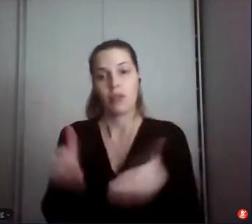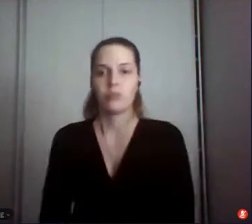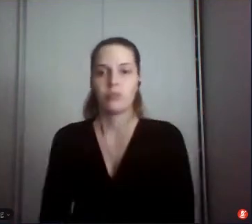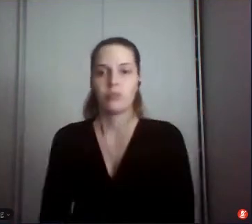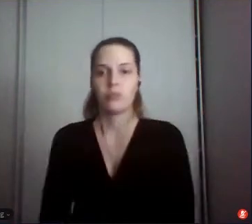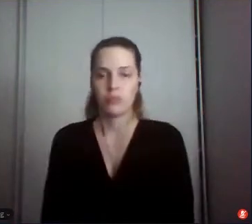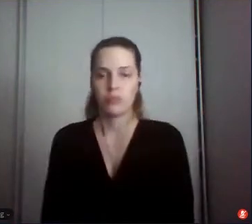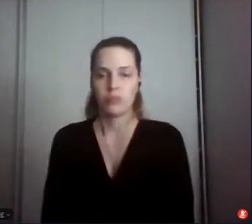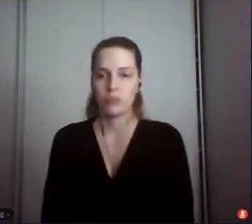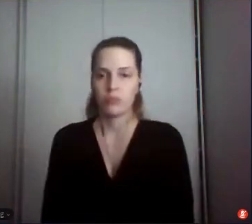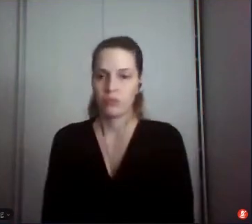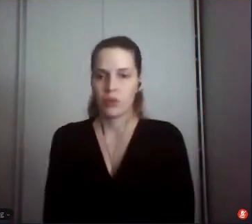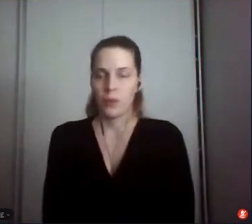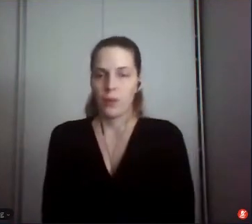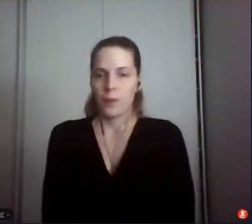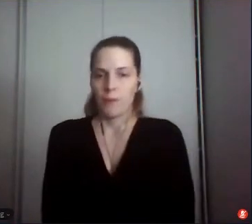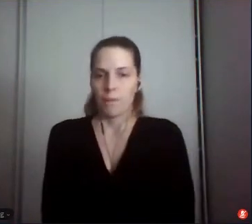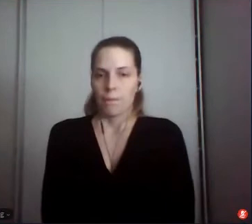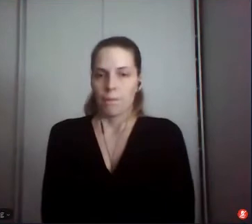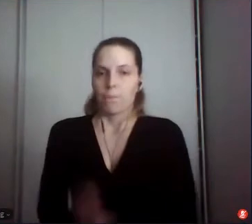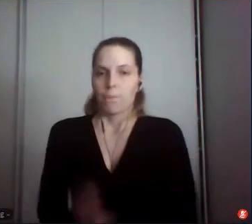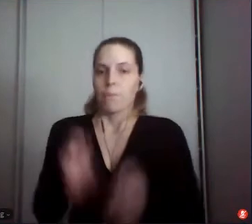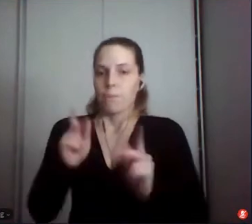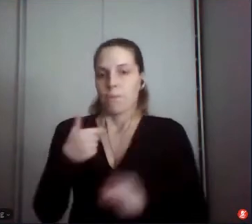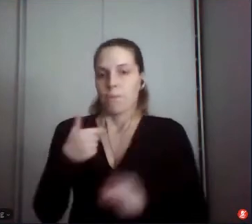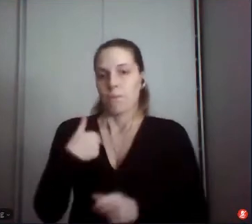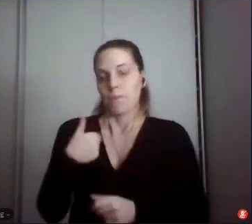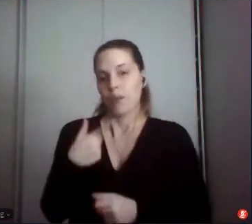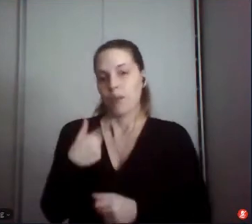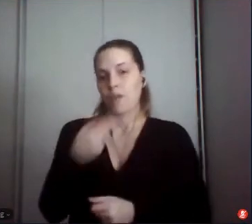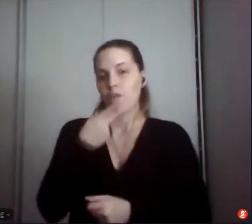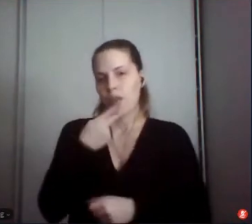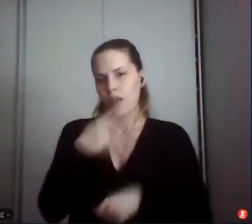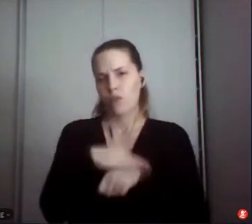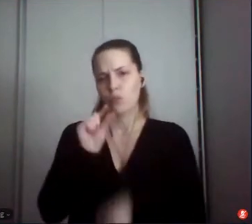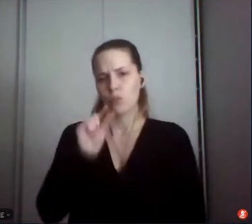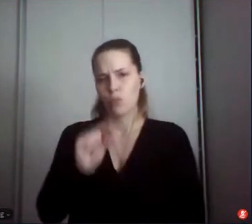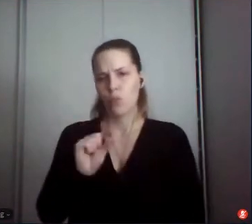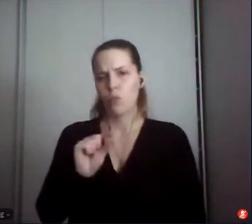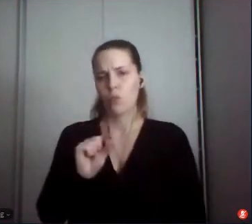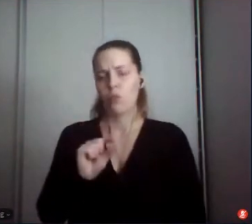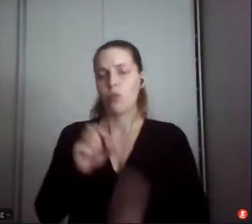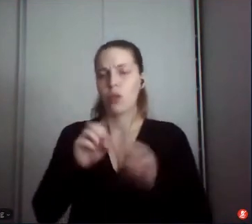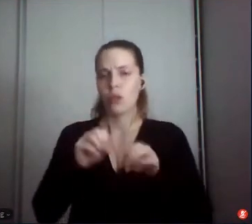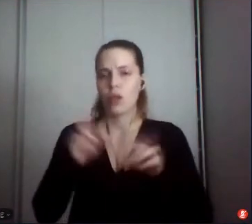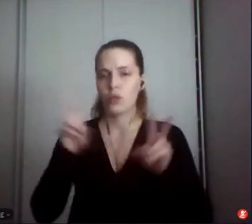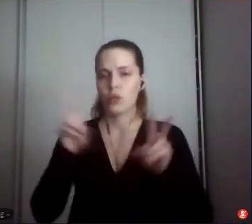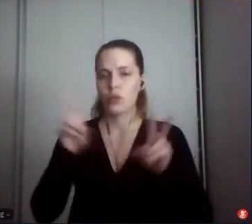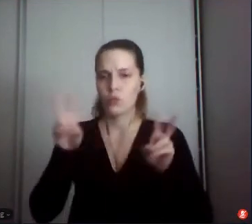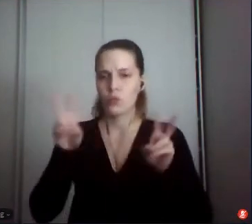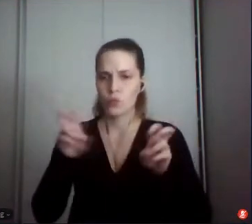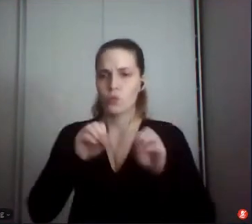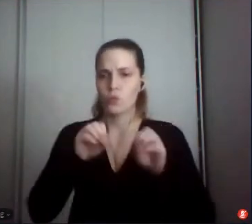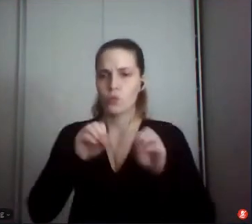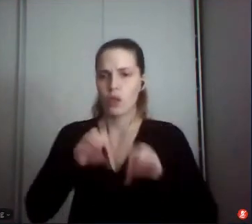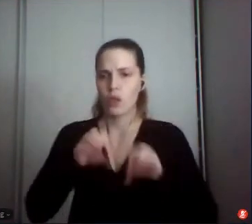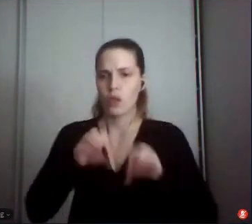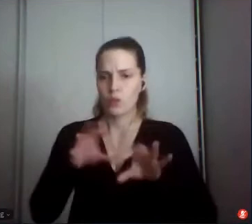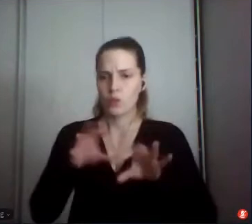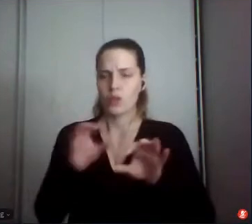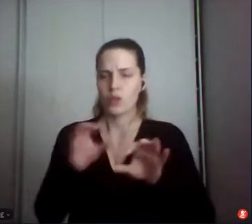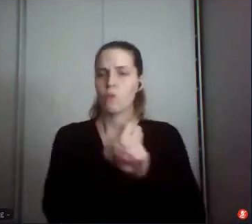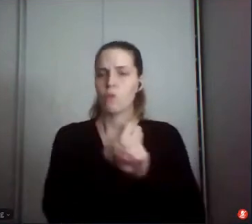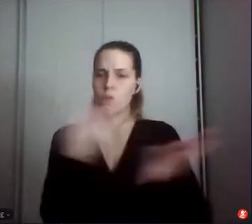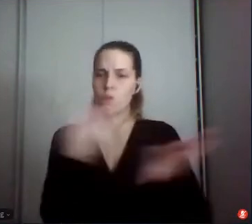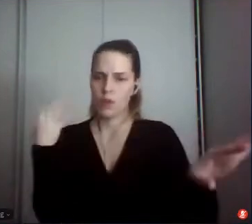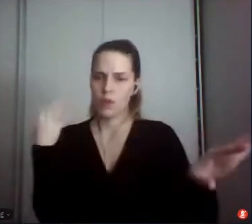uma coisa, me permitir falar um pouquinho sobre educação à distância, então responder algumas demandas que estão aparecendo aqui, mas tem